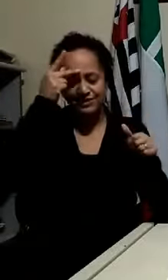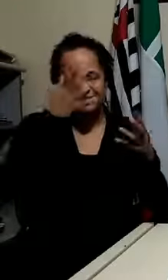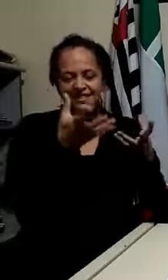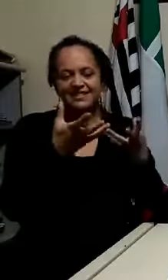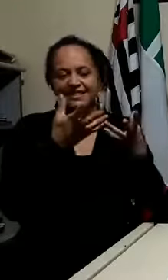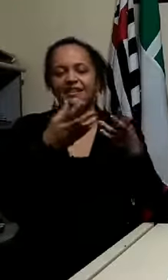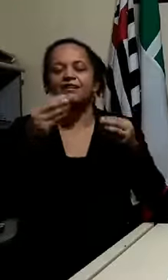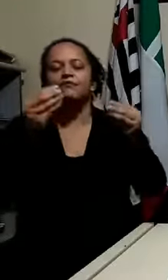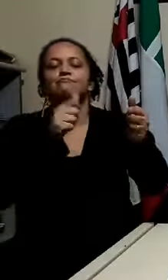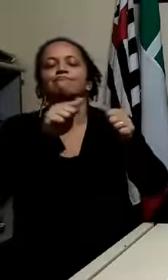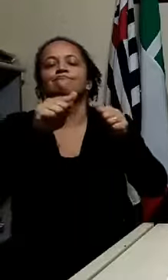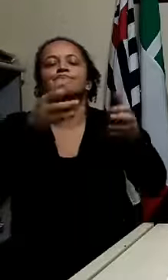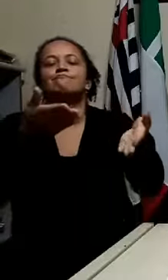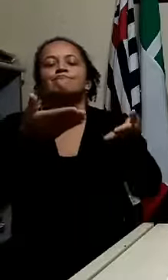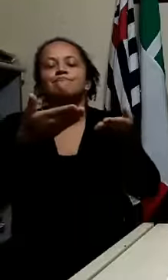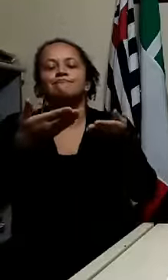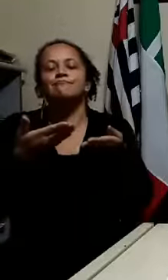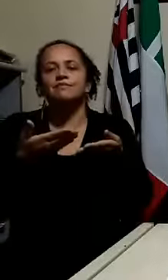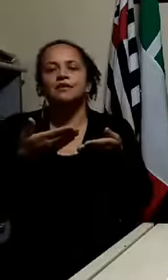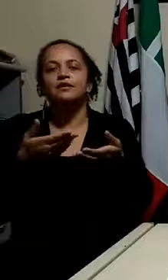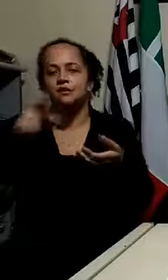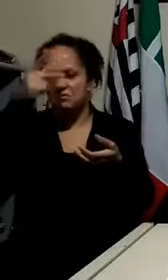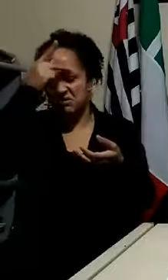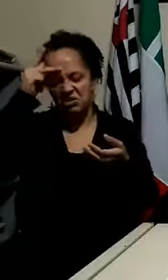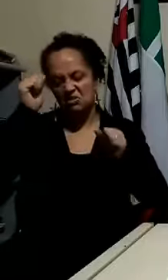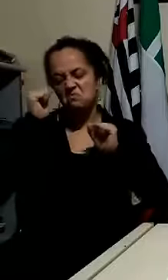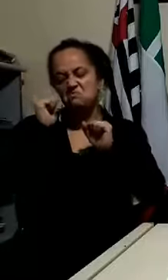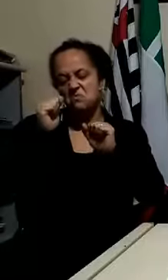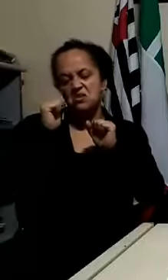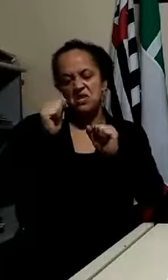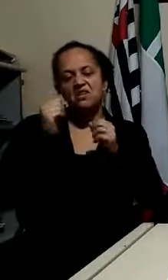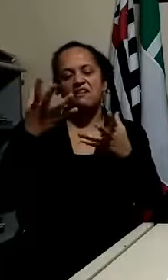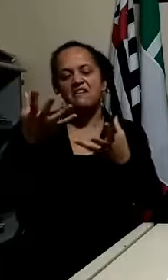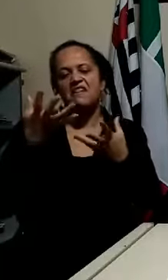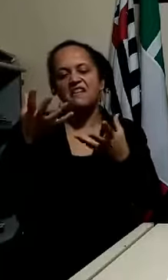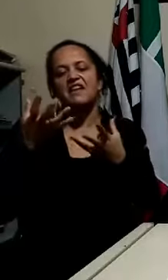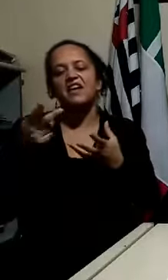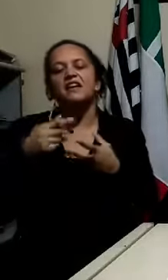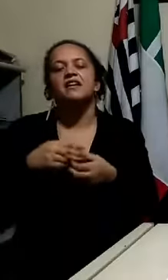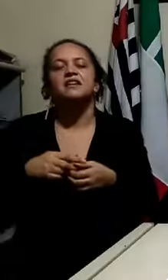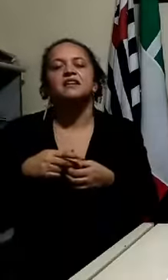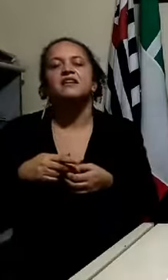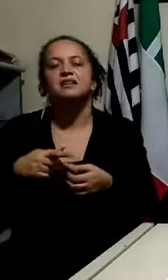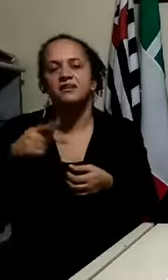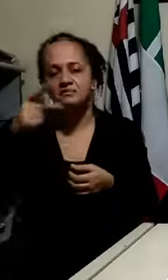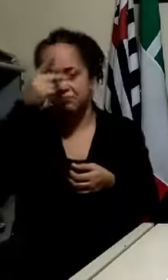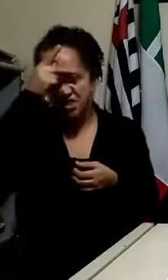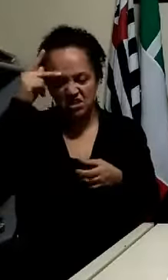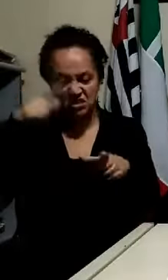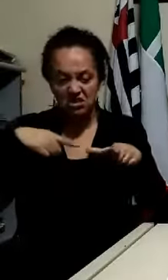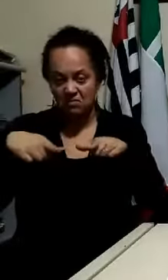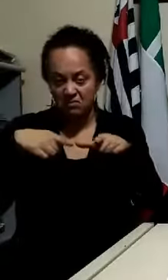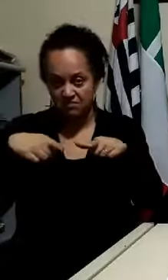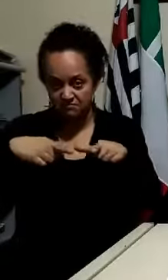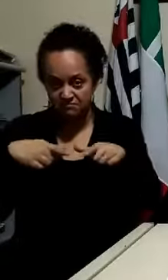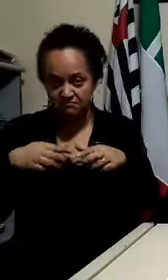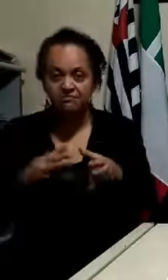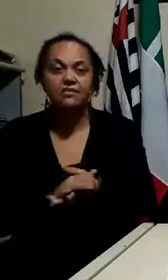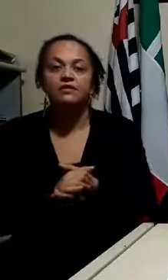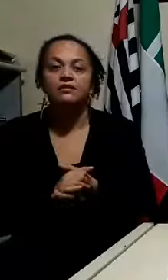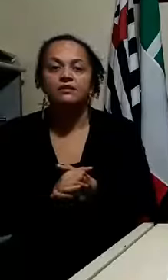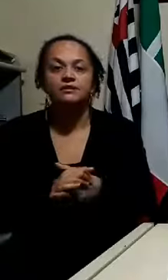Os poderosos do mundo querem ser servidos. No reino de Deus, grande